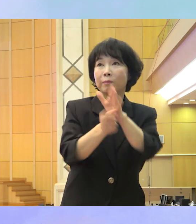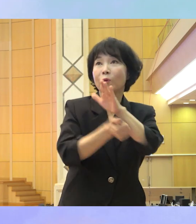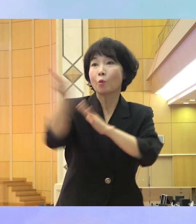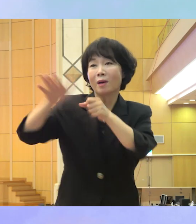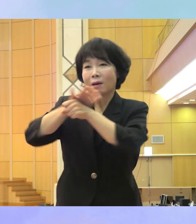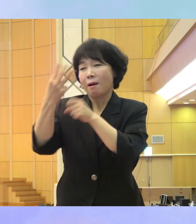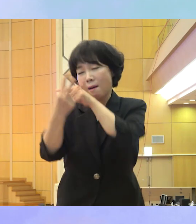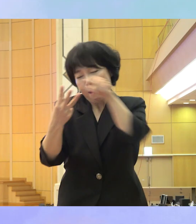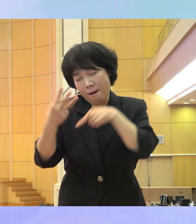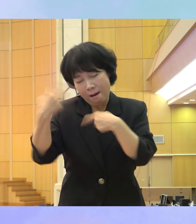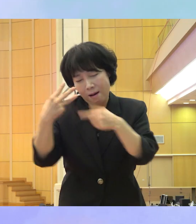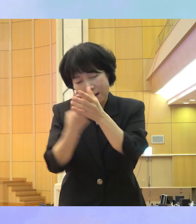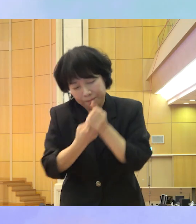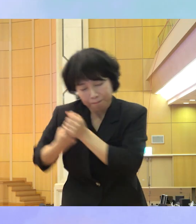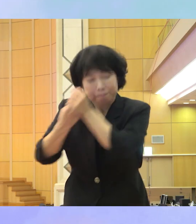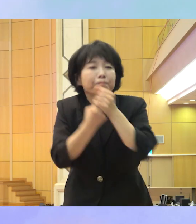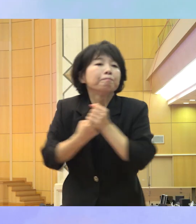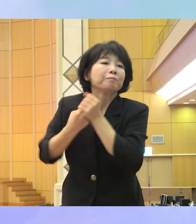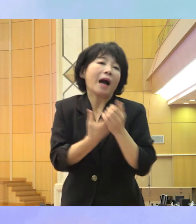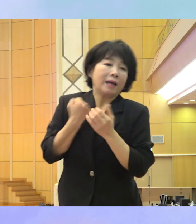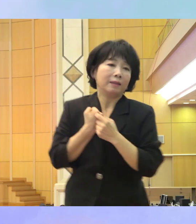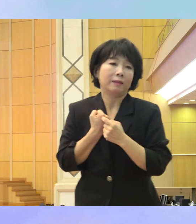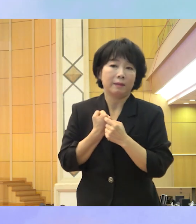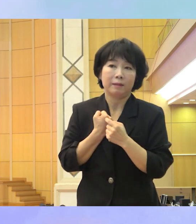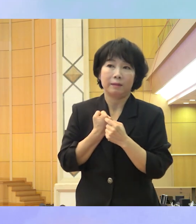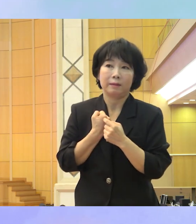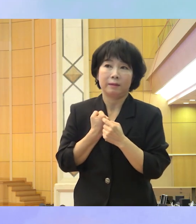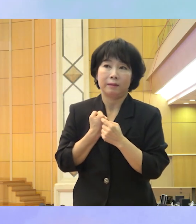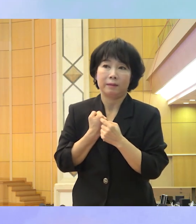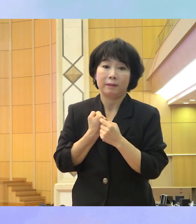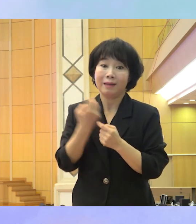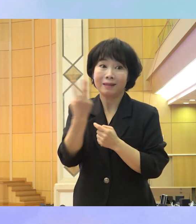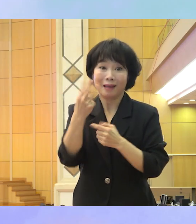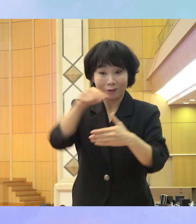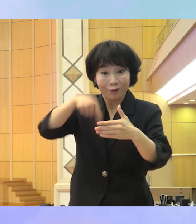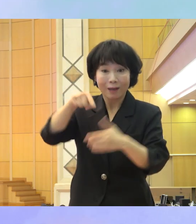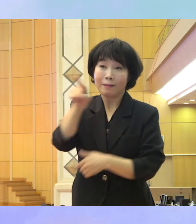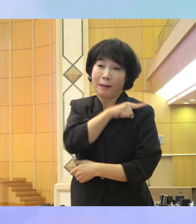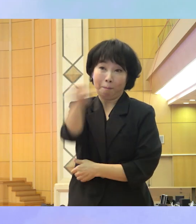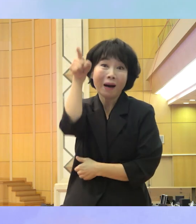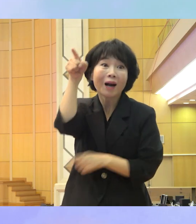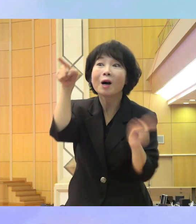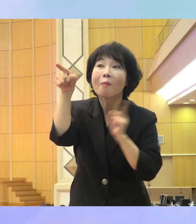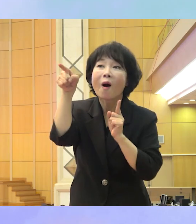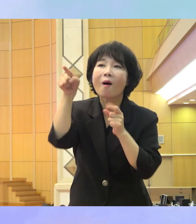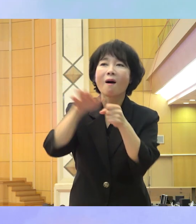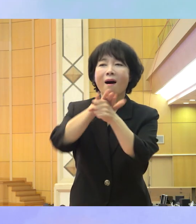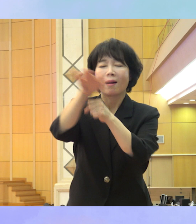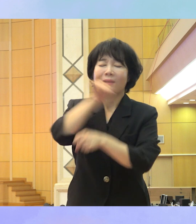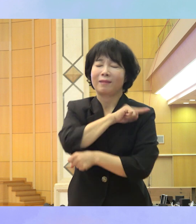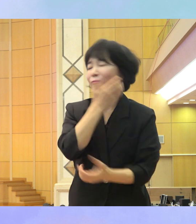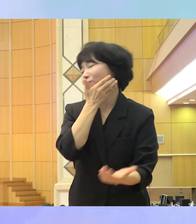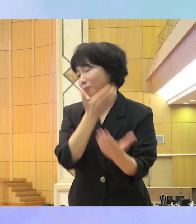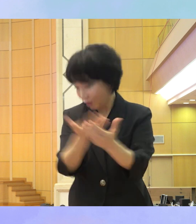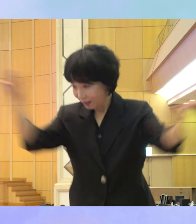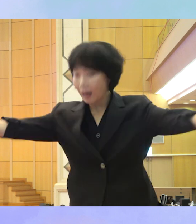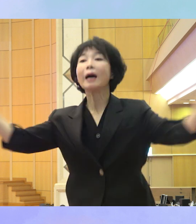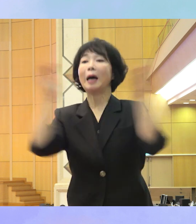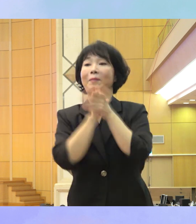3가지만큼은 항상 있어야 할 것인데 그 중에서 제일이 사랑이라.